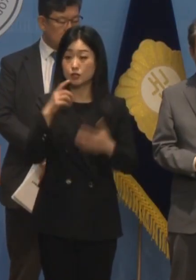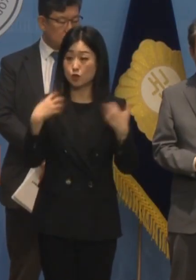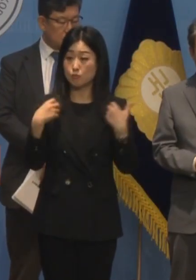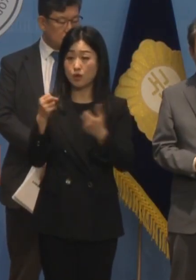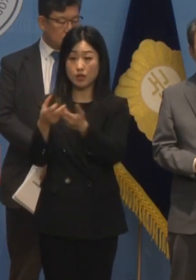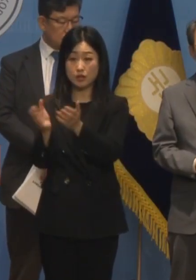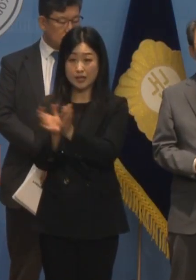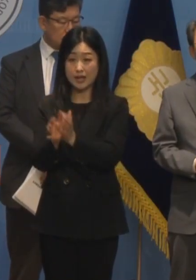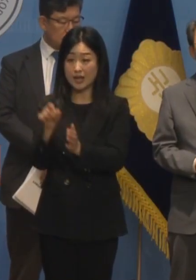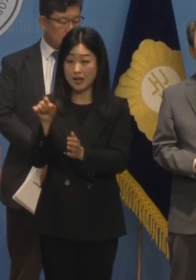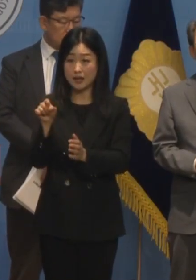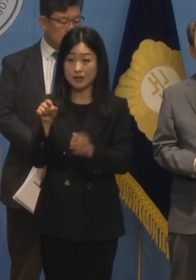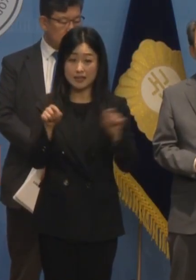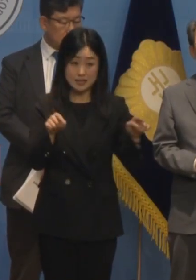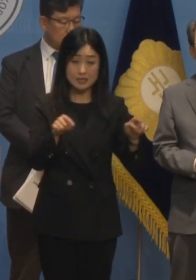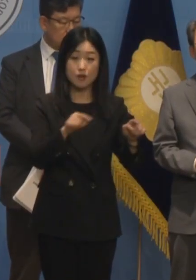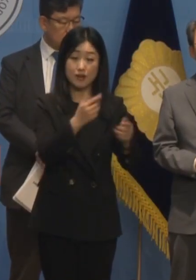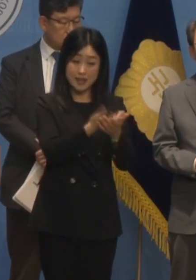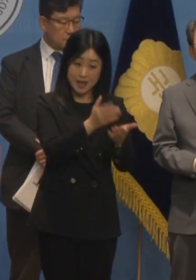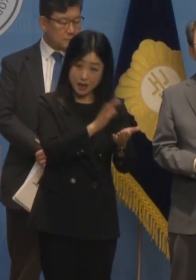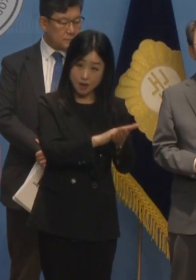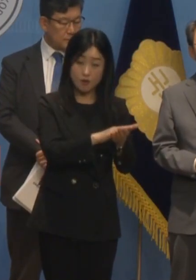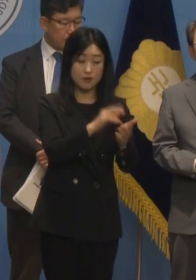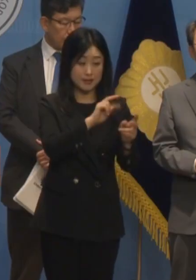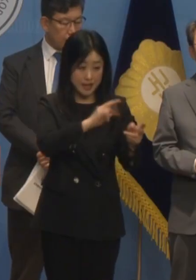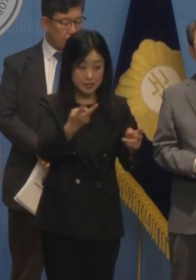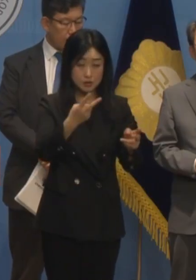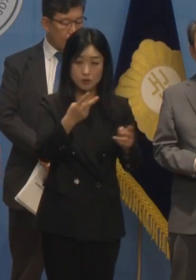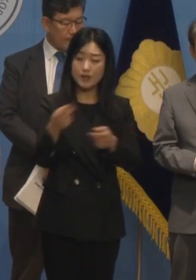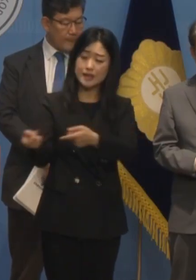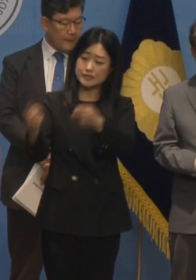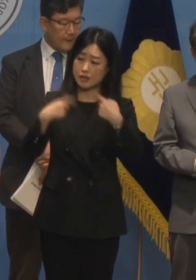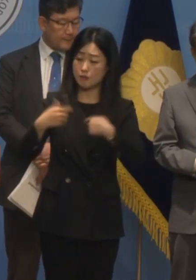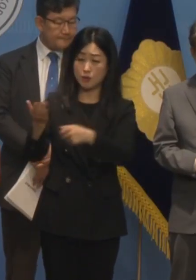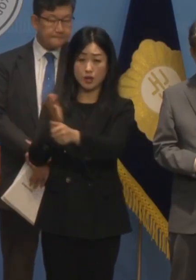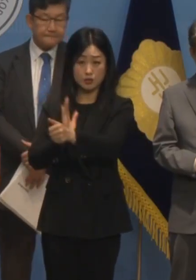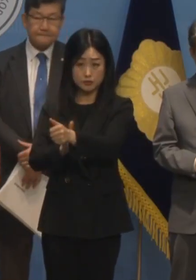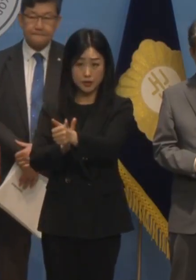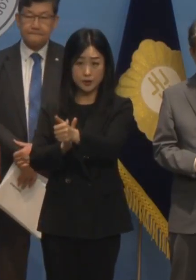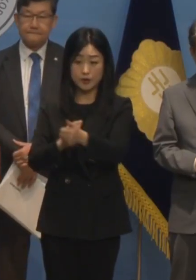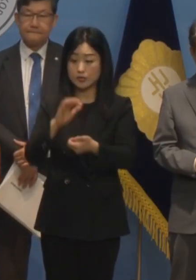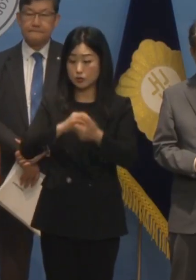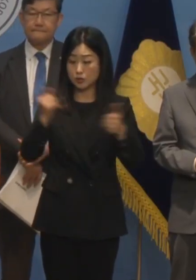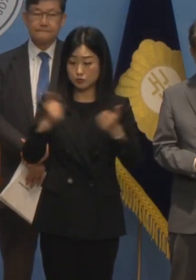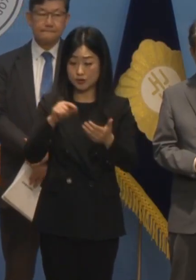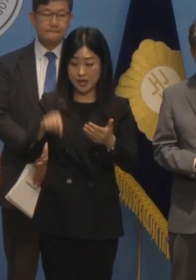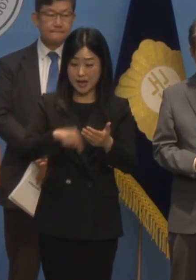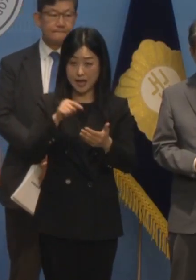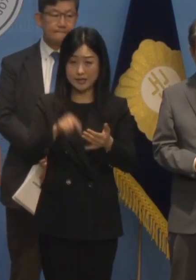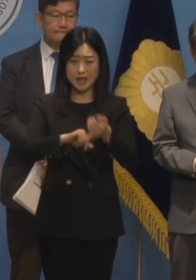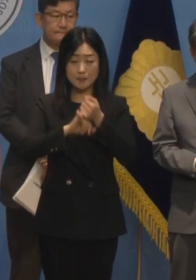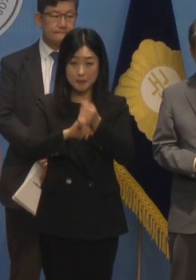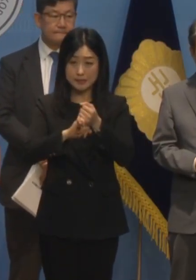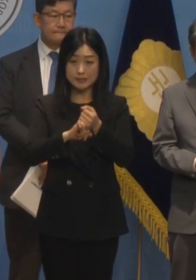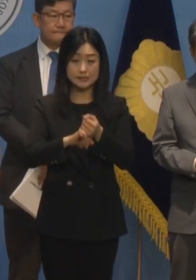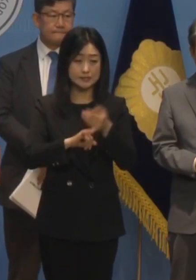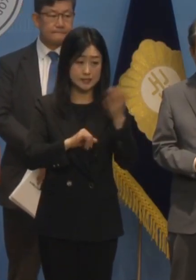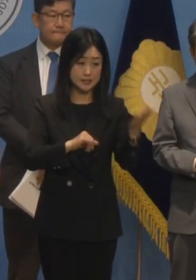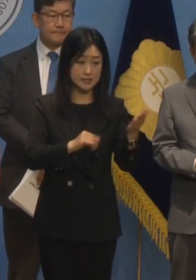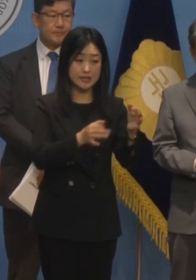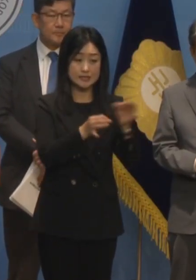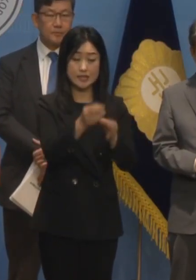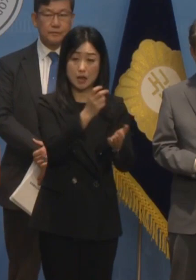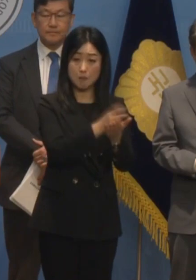여당이 상법 개정 논의에 적극적으로 나설 것을 촉구하며 이번 정기국회 내에 반드시 상법